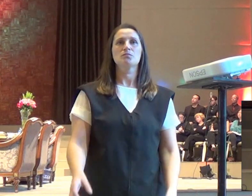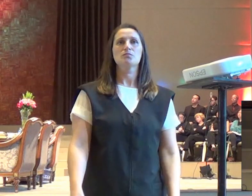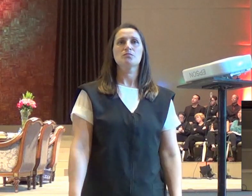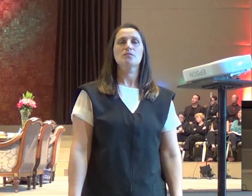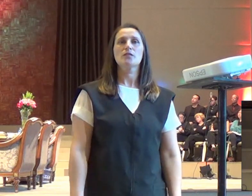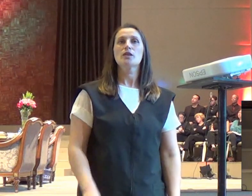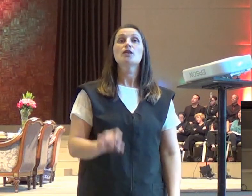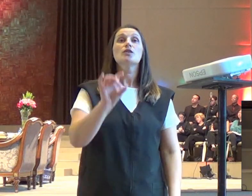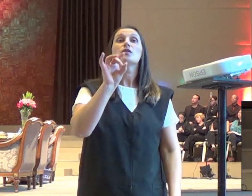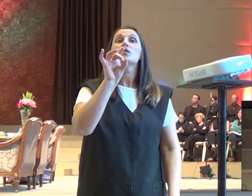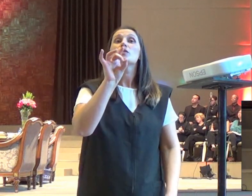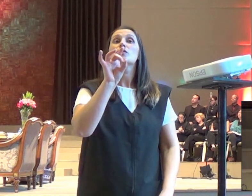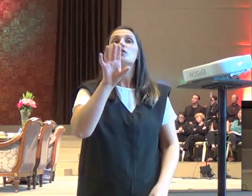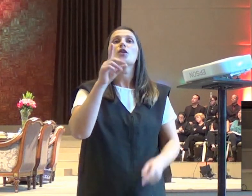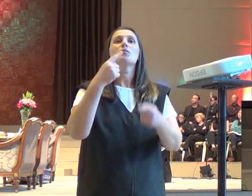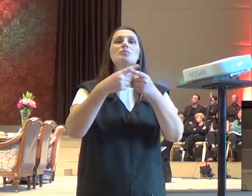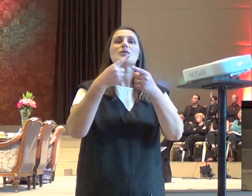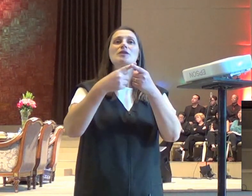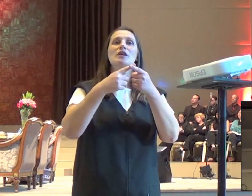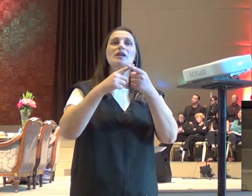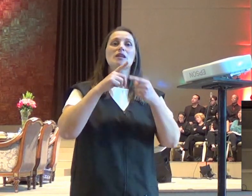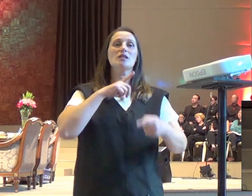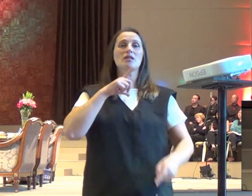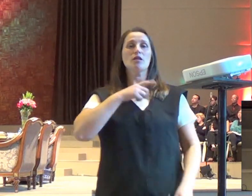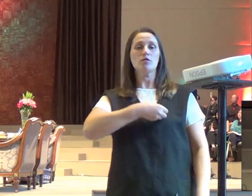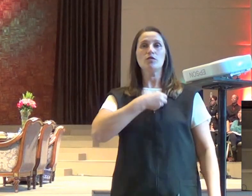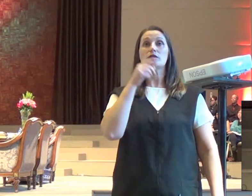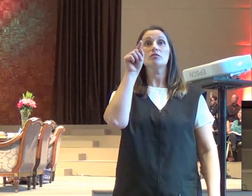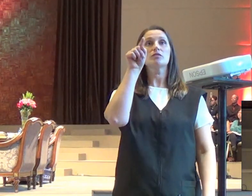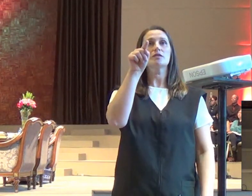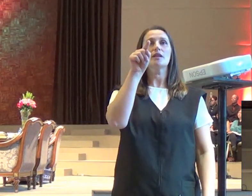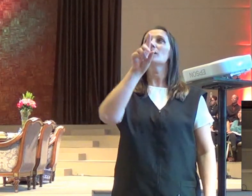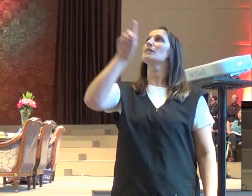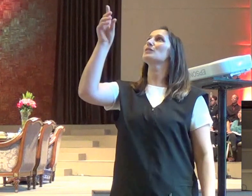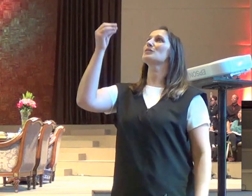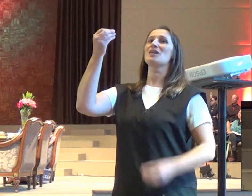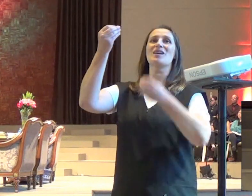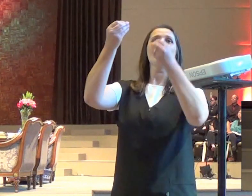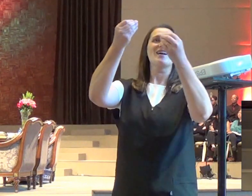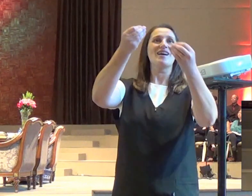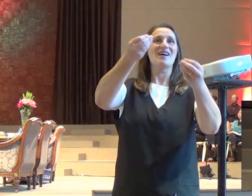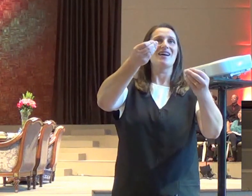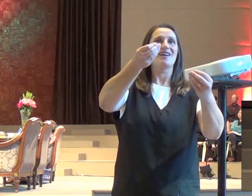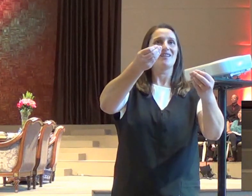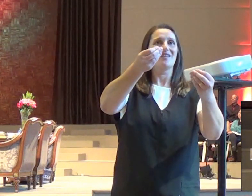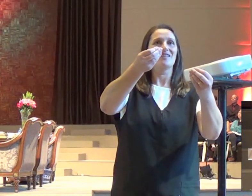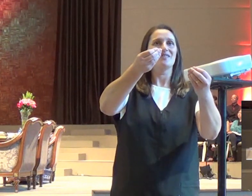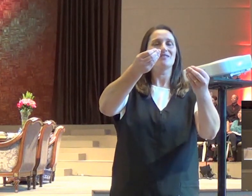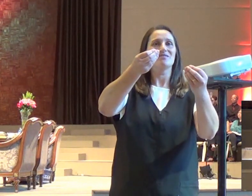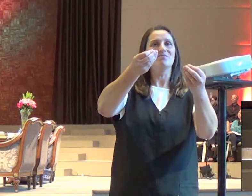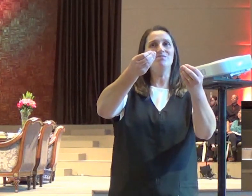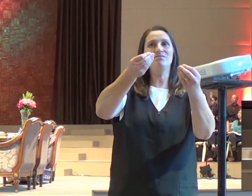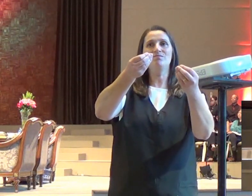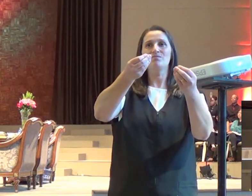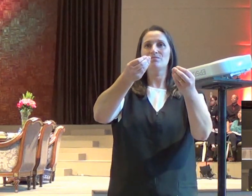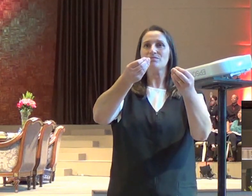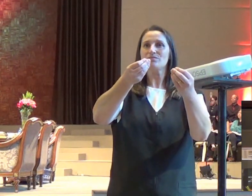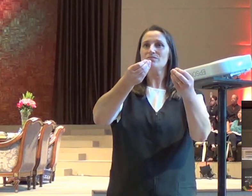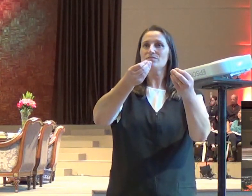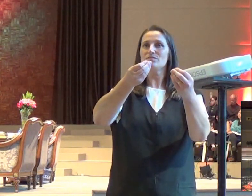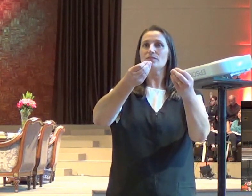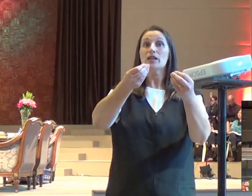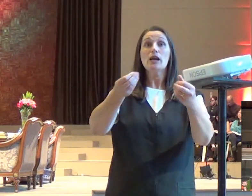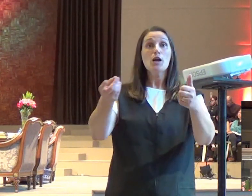Só porque você existe, e Deus te deu esse privilégio. E eu acho tremendo isso. E aí, a